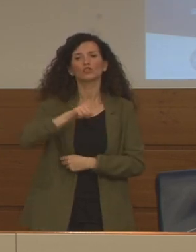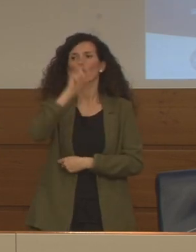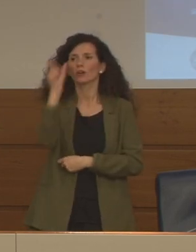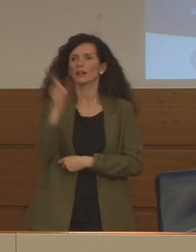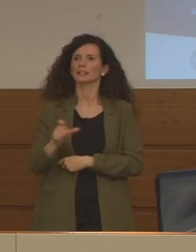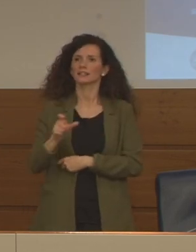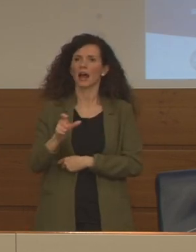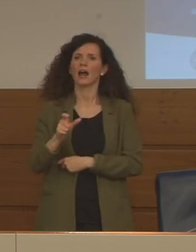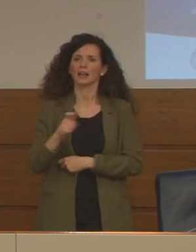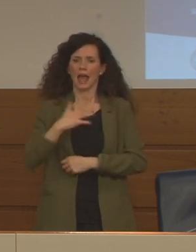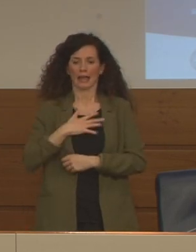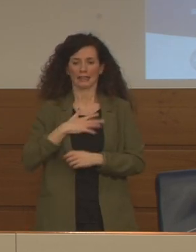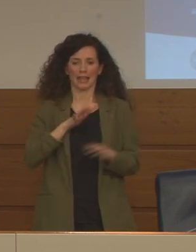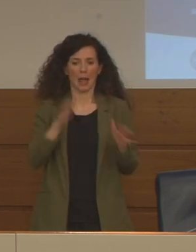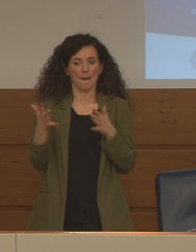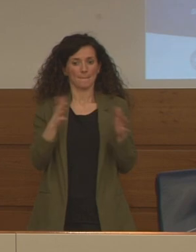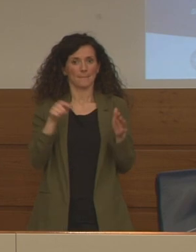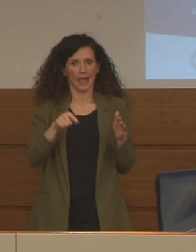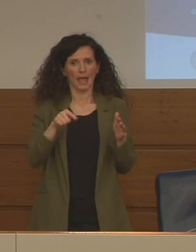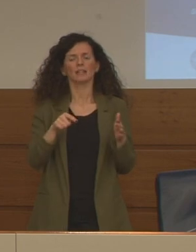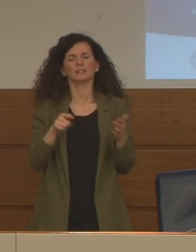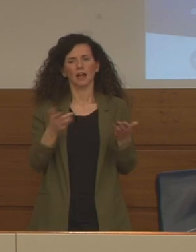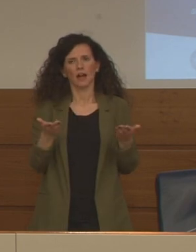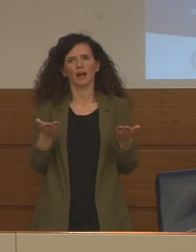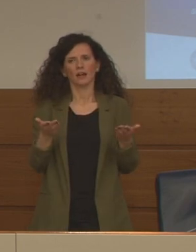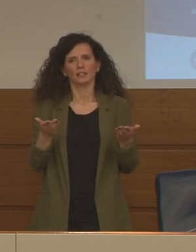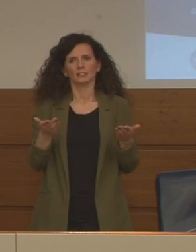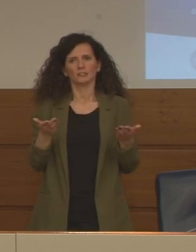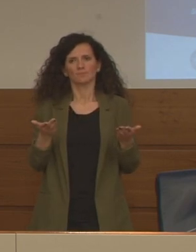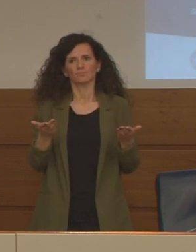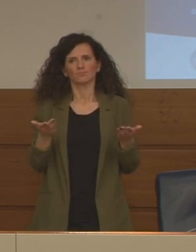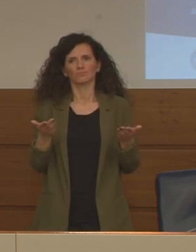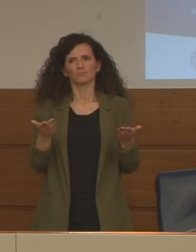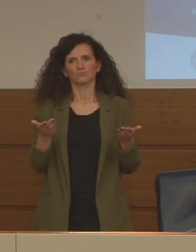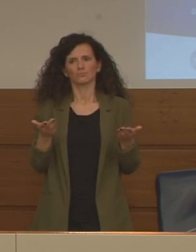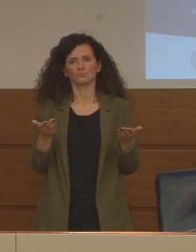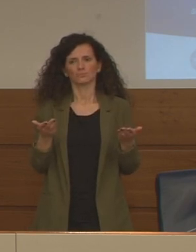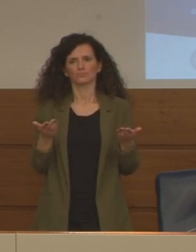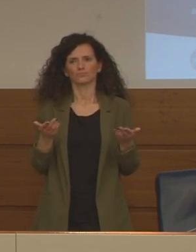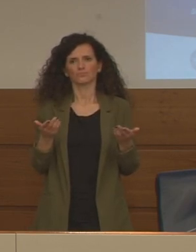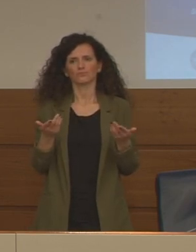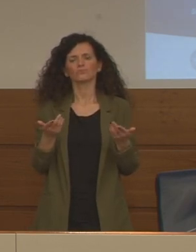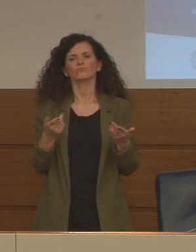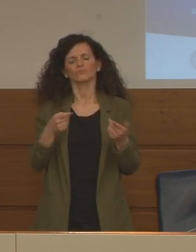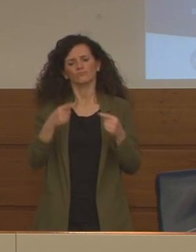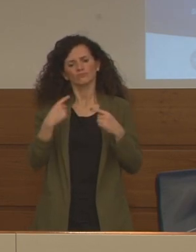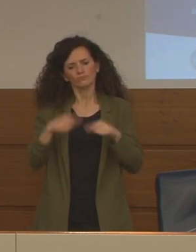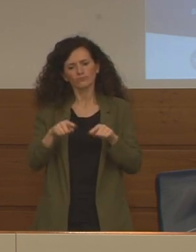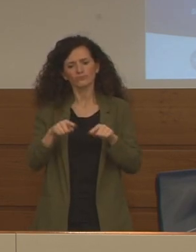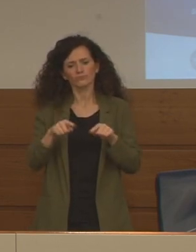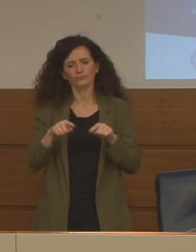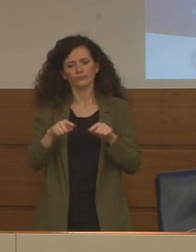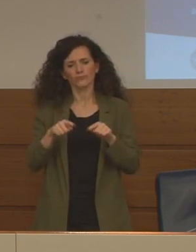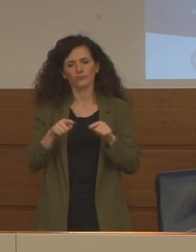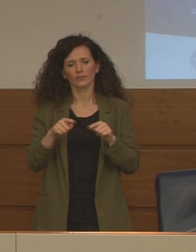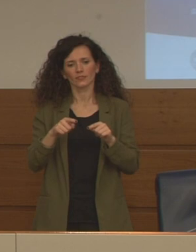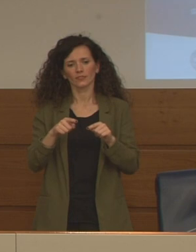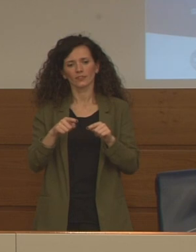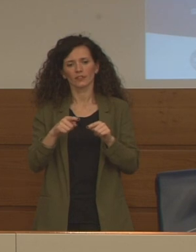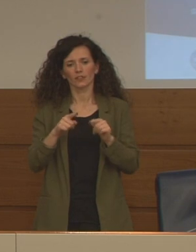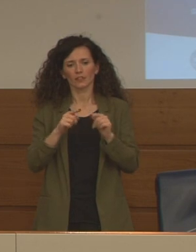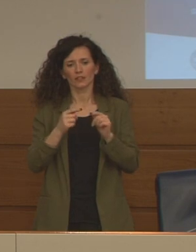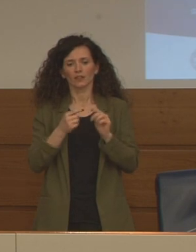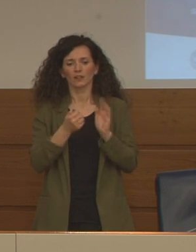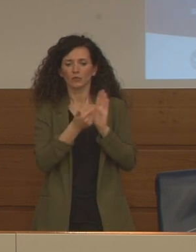rende rende più fa trend e giustifica questo tipo di questo tipo di